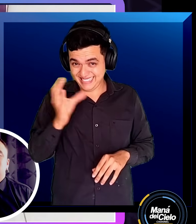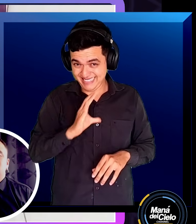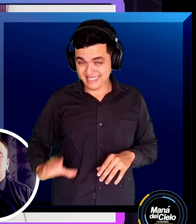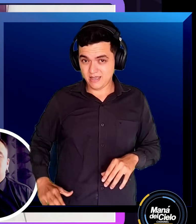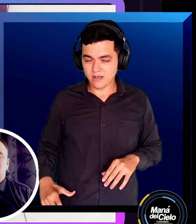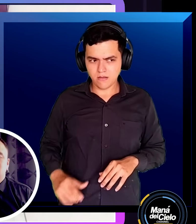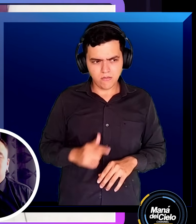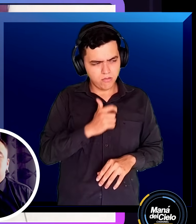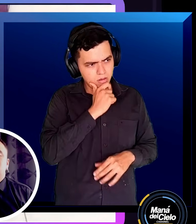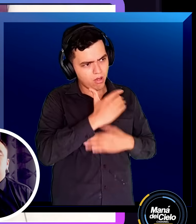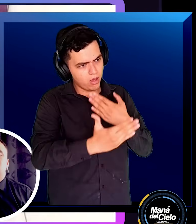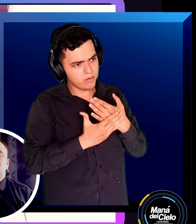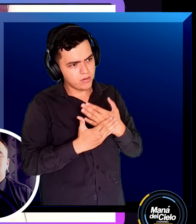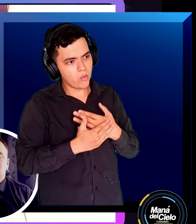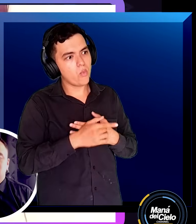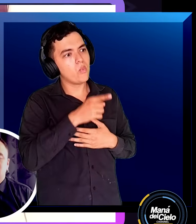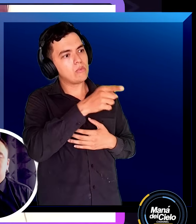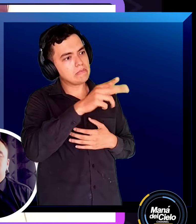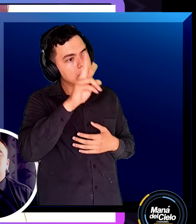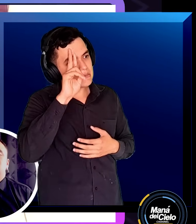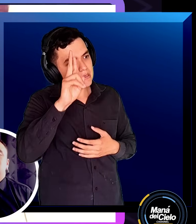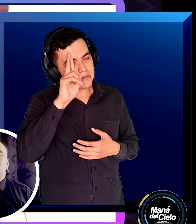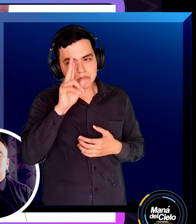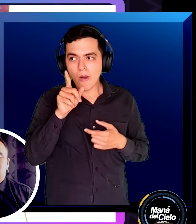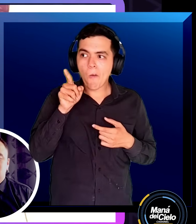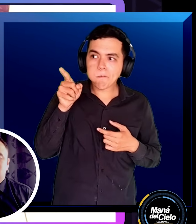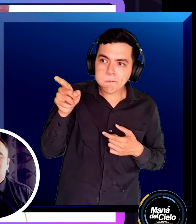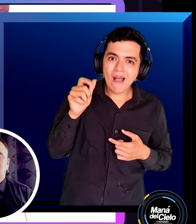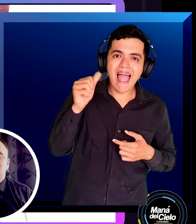Porque si habrá un equipo,